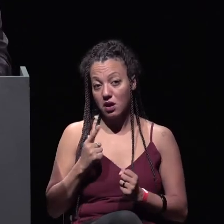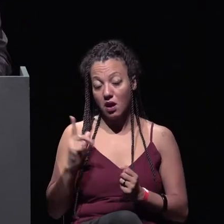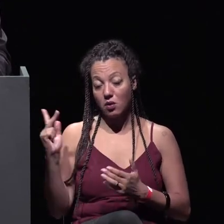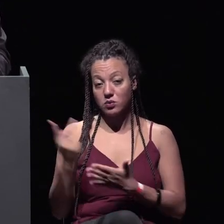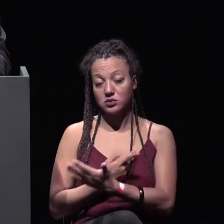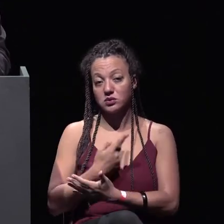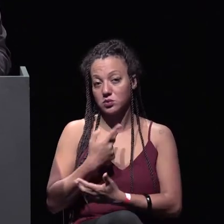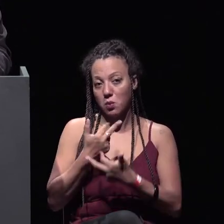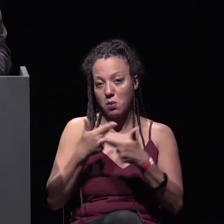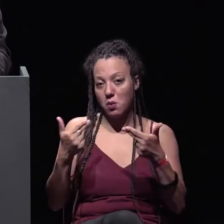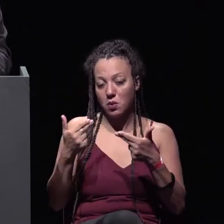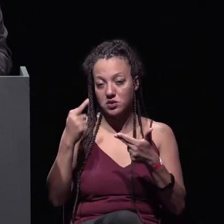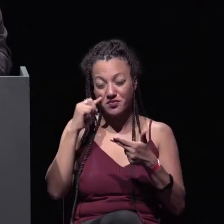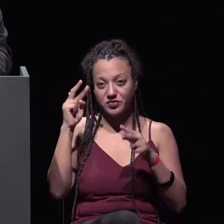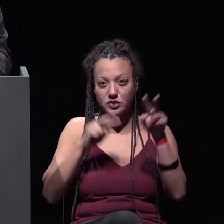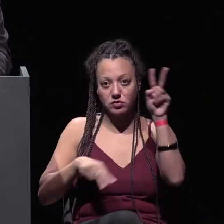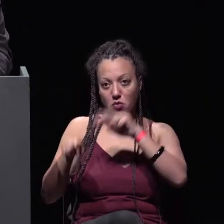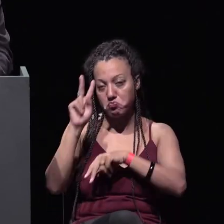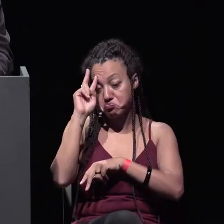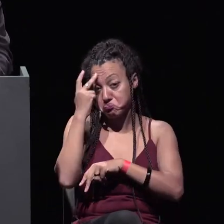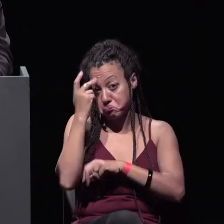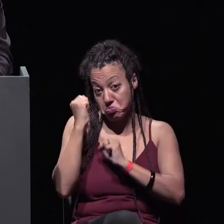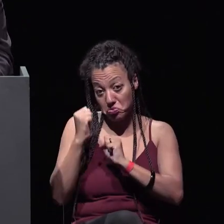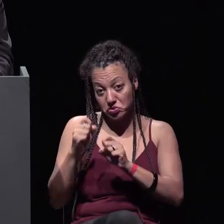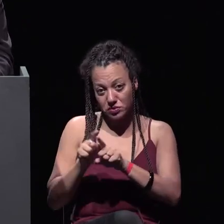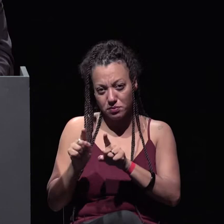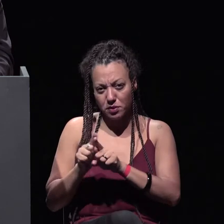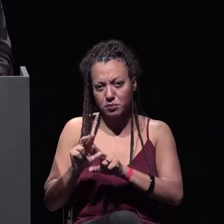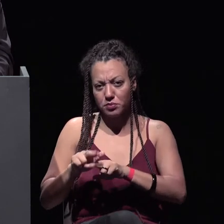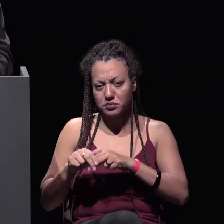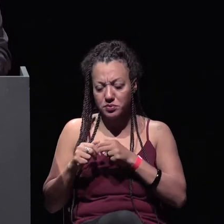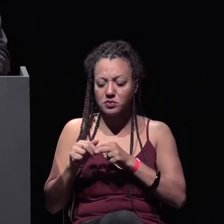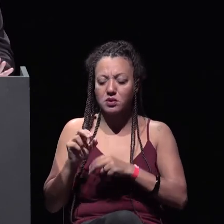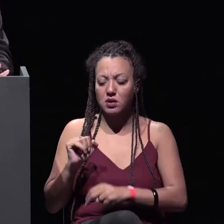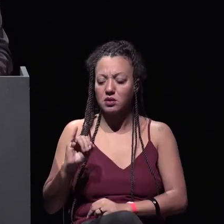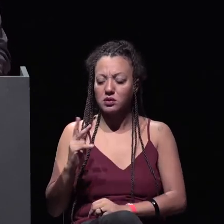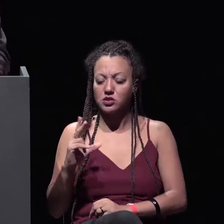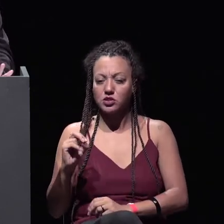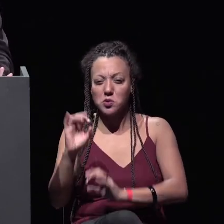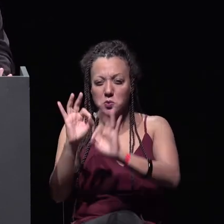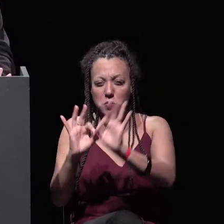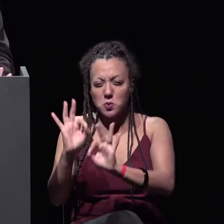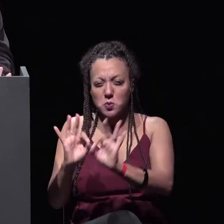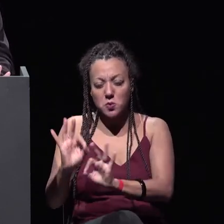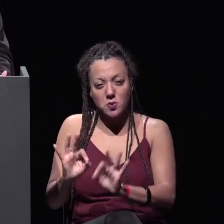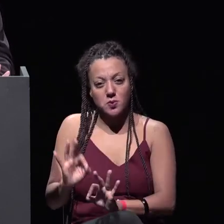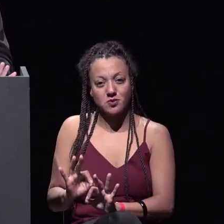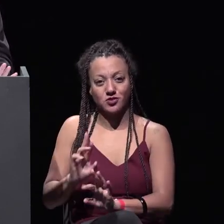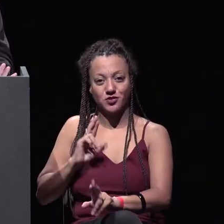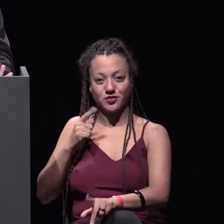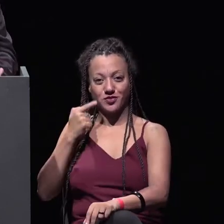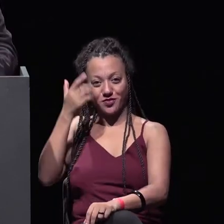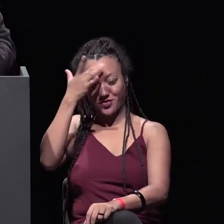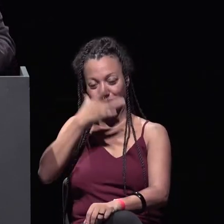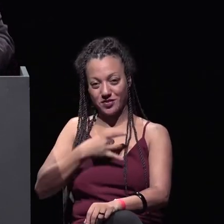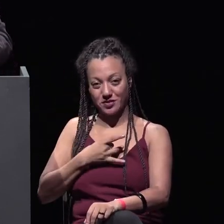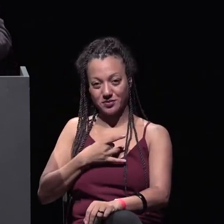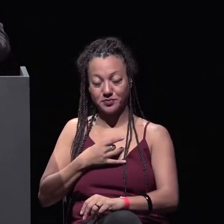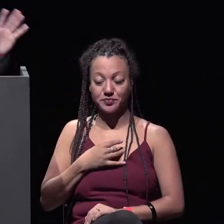segue anúncio da morte então há de tudo isso que eu posso dizer para vocês aqui é um continuar sendo fascinante